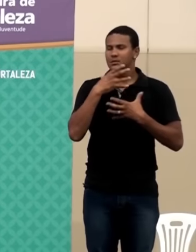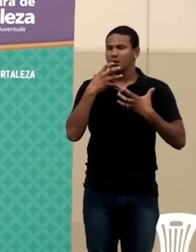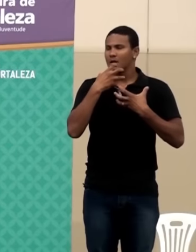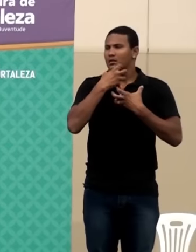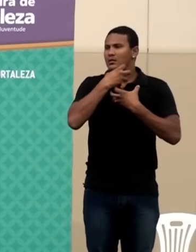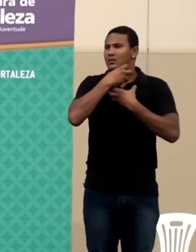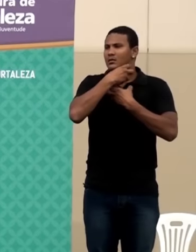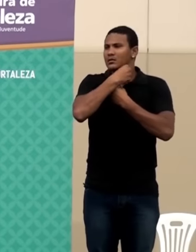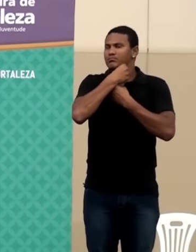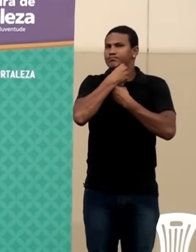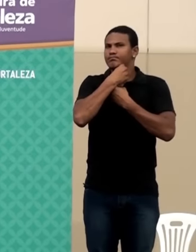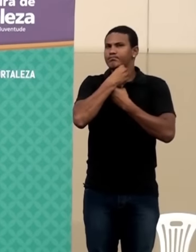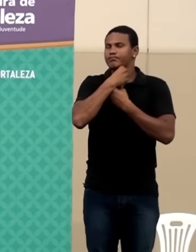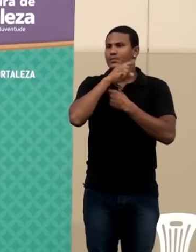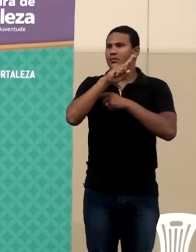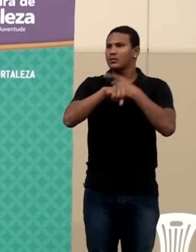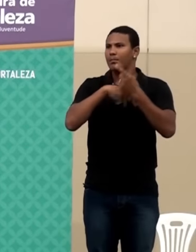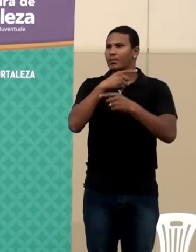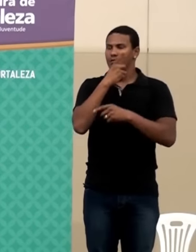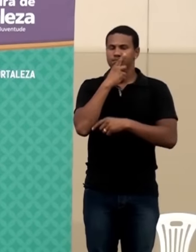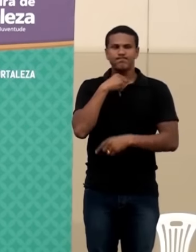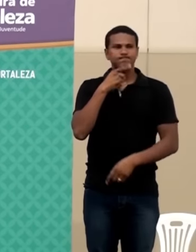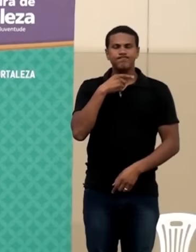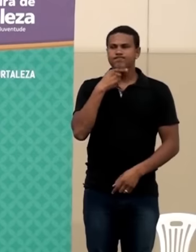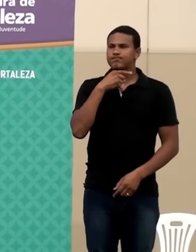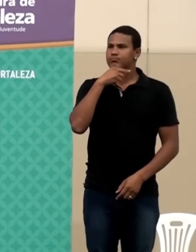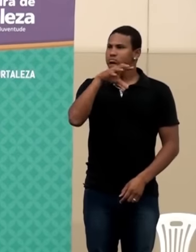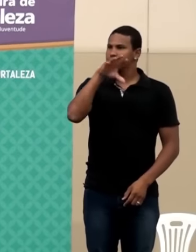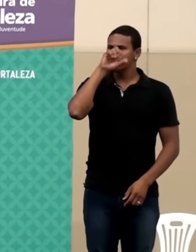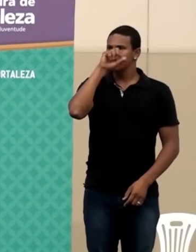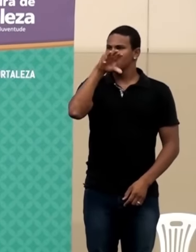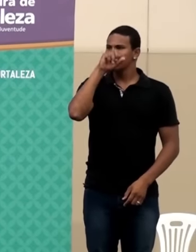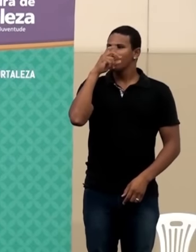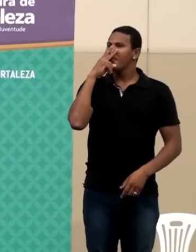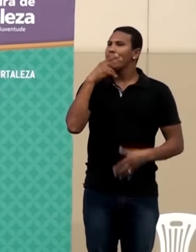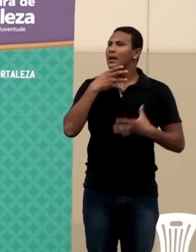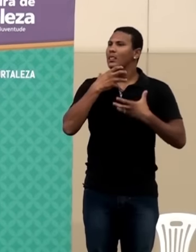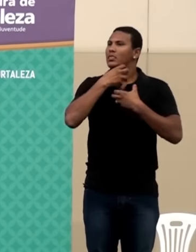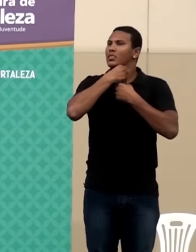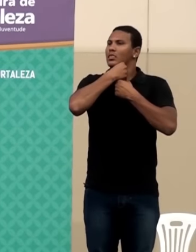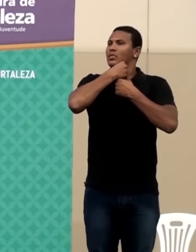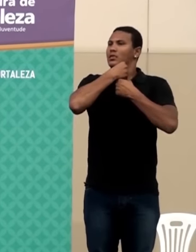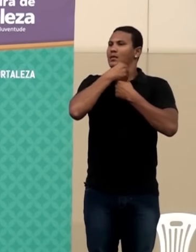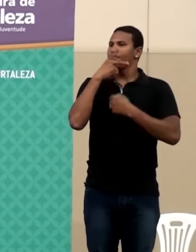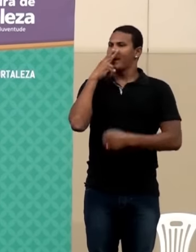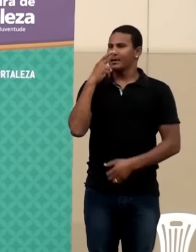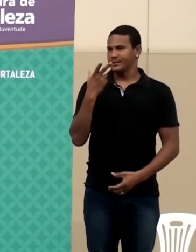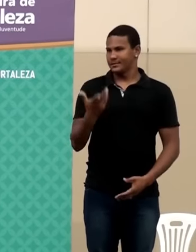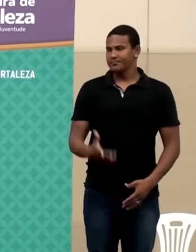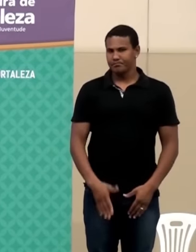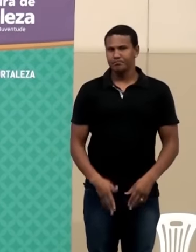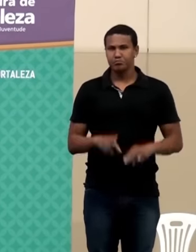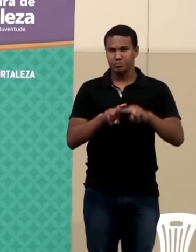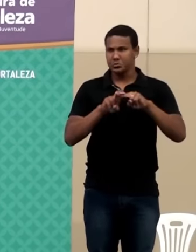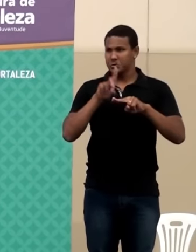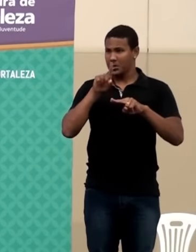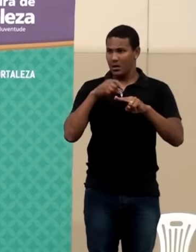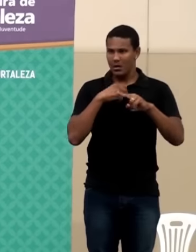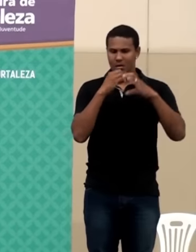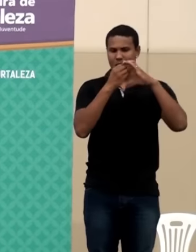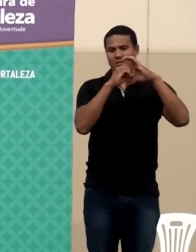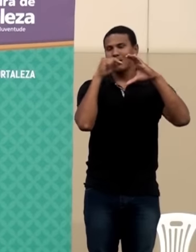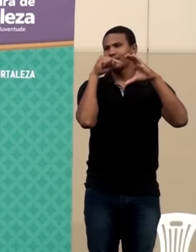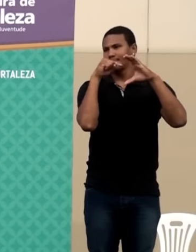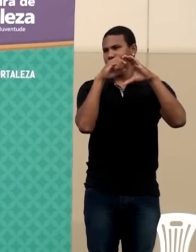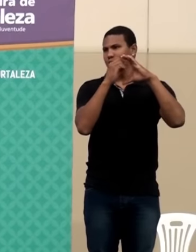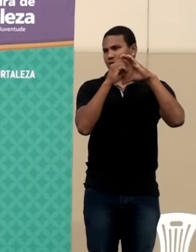mas pela incapacidade do organismo de transportar oxigênio a partir das hemoglobinas, tá? Historicamente, há um